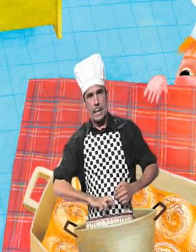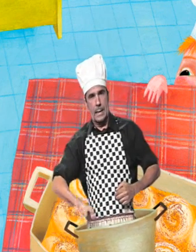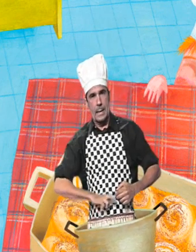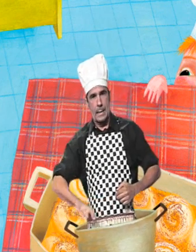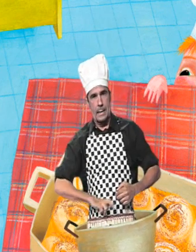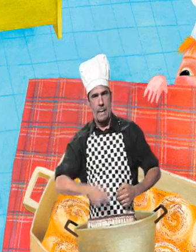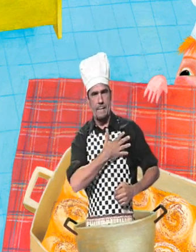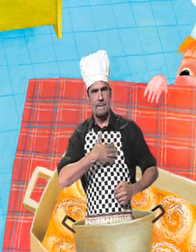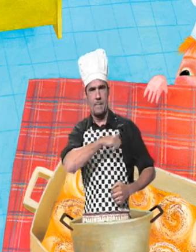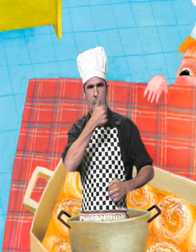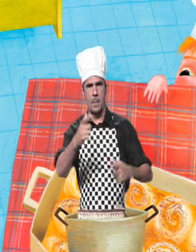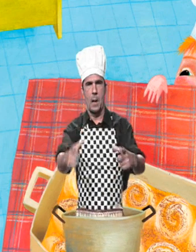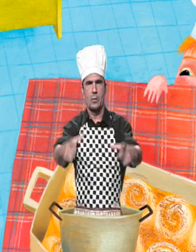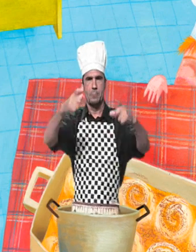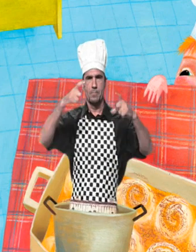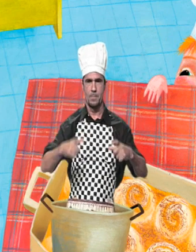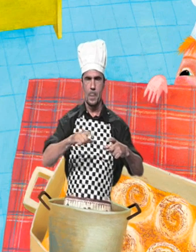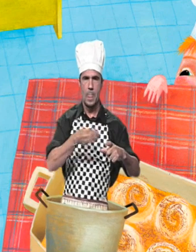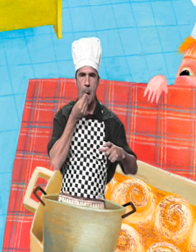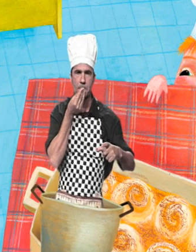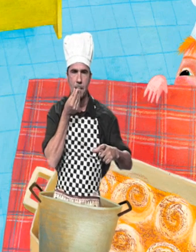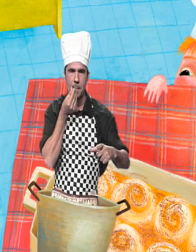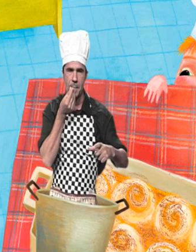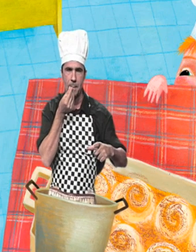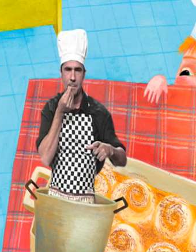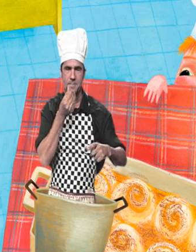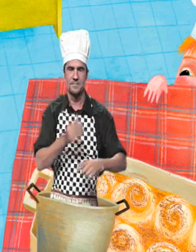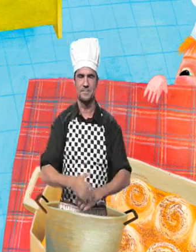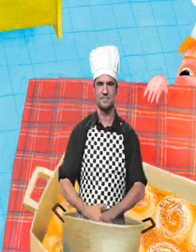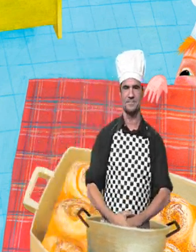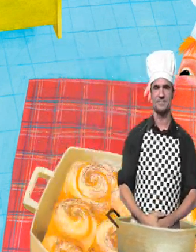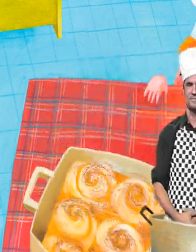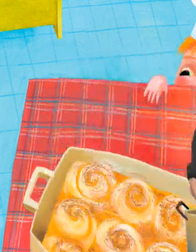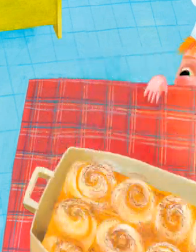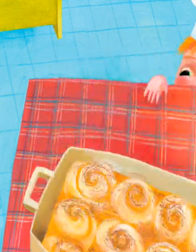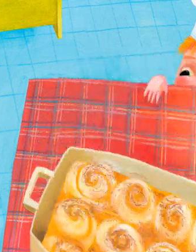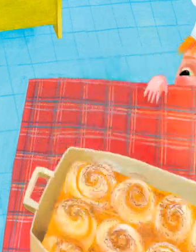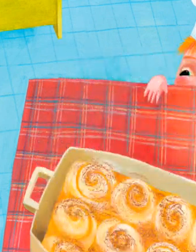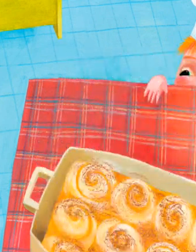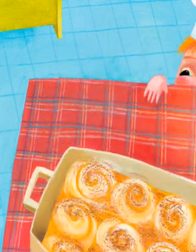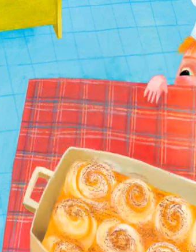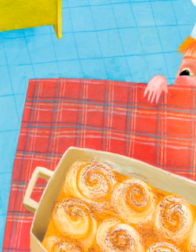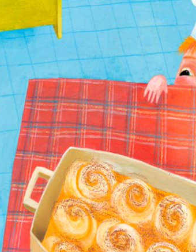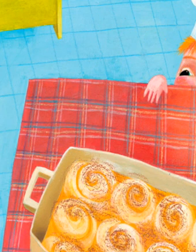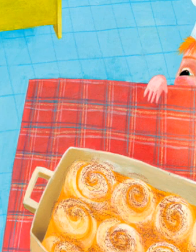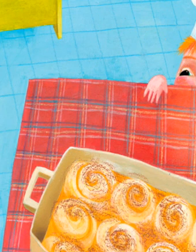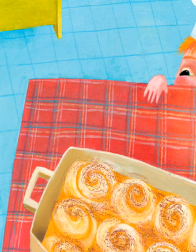feien rum-rum de gana. Calia ser el primer a tastar el plat.